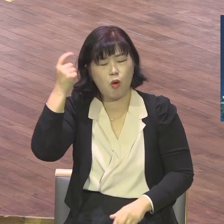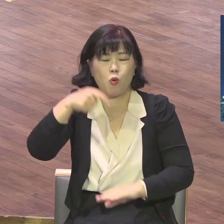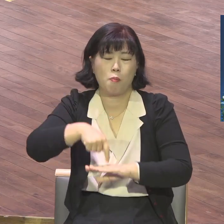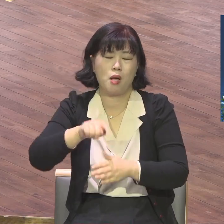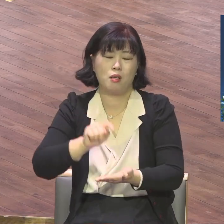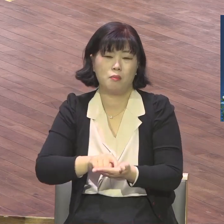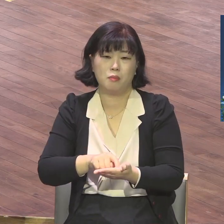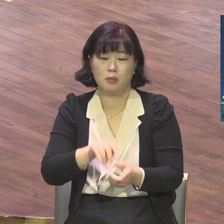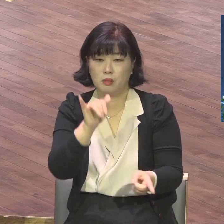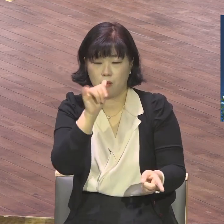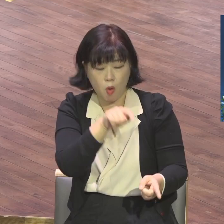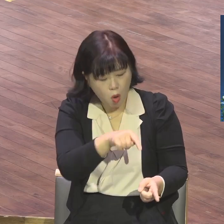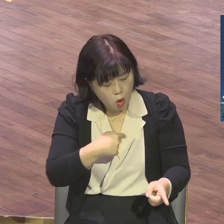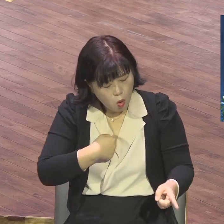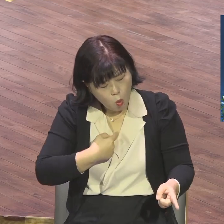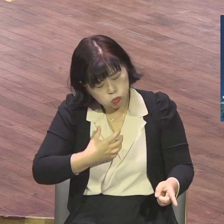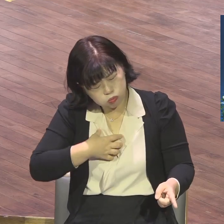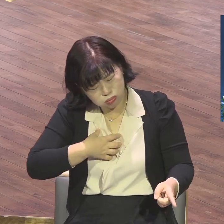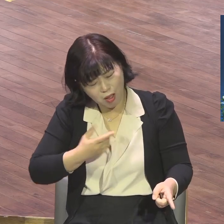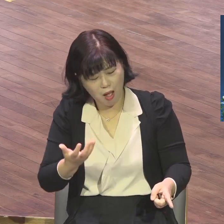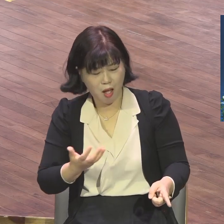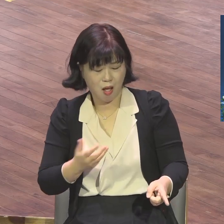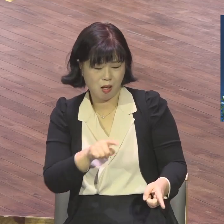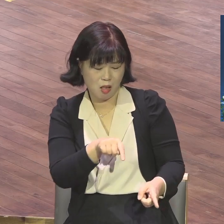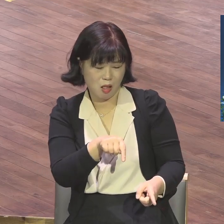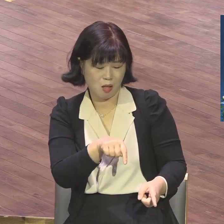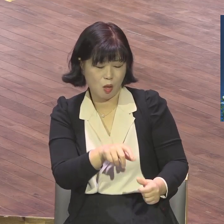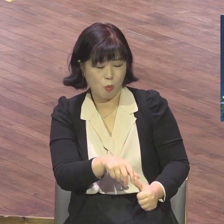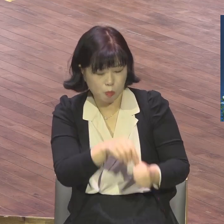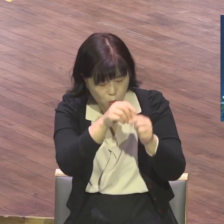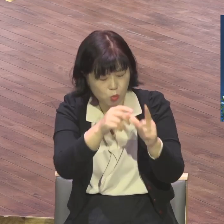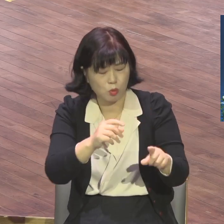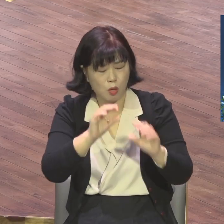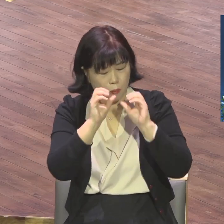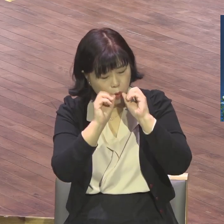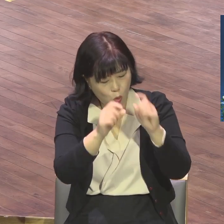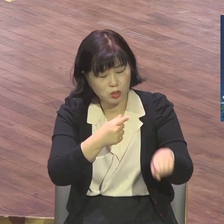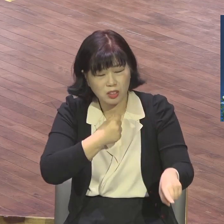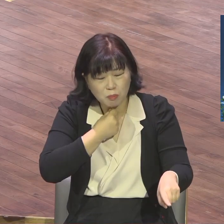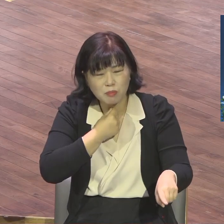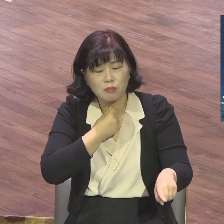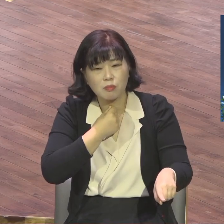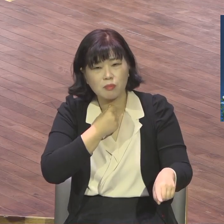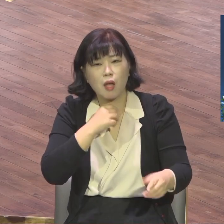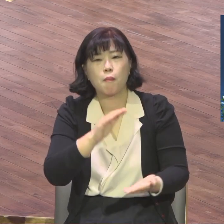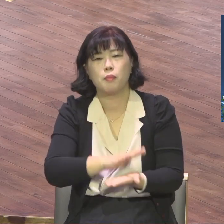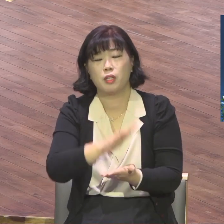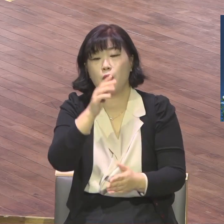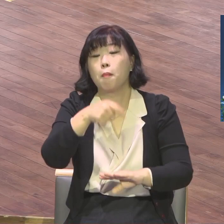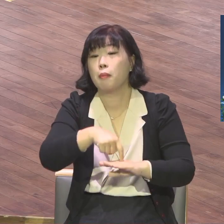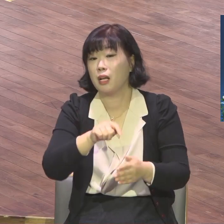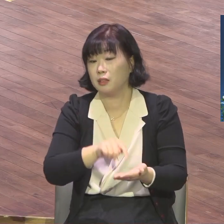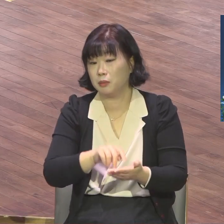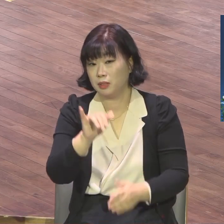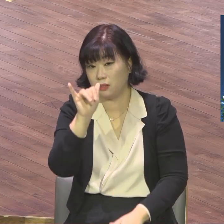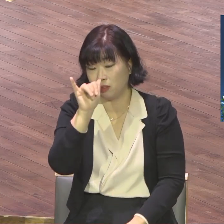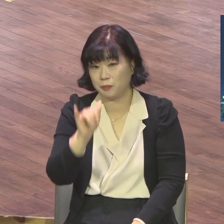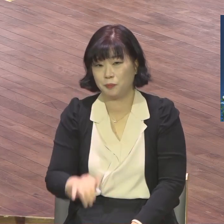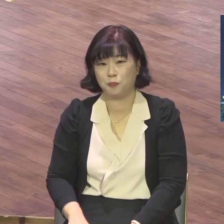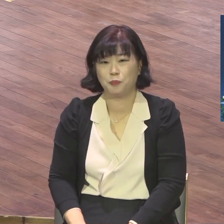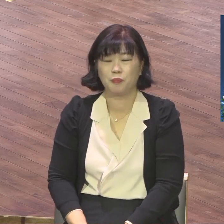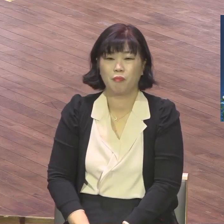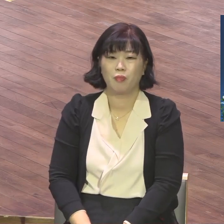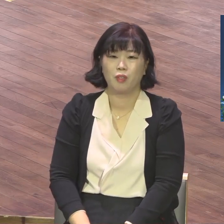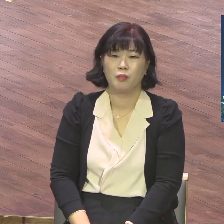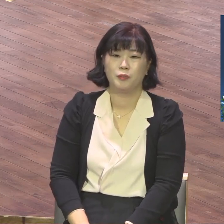영혼을 구원하기가. 그래서 여러분요, 누굴 만나든지 무조건 복음 증거하세요. 내 피값 찾겠다랍니까? 내가